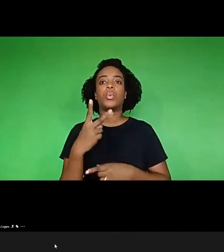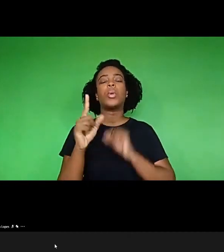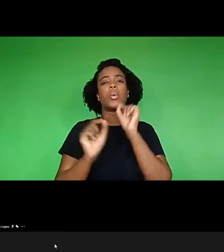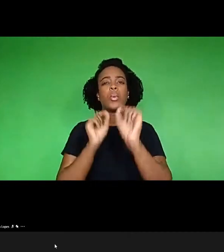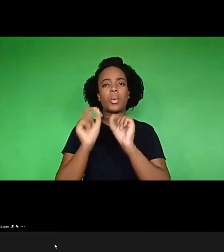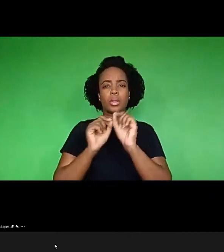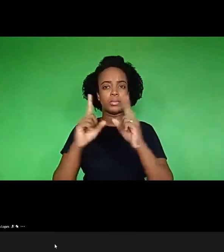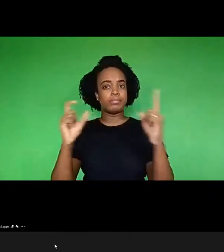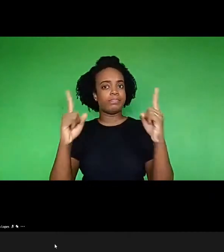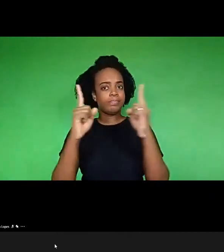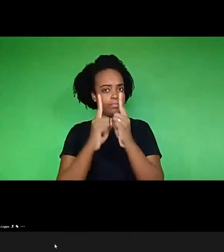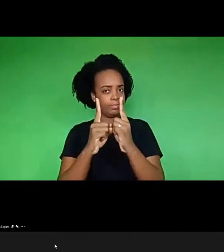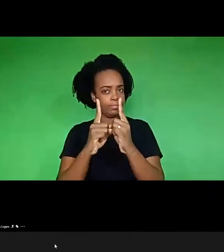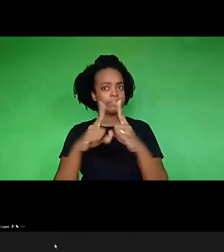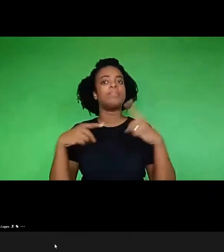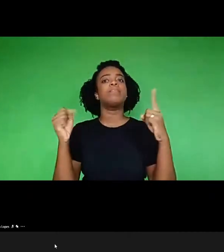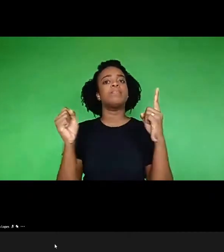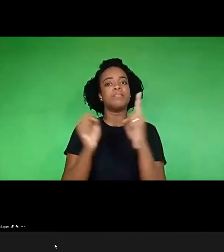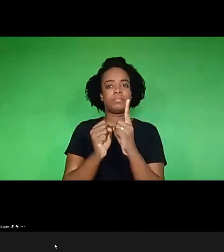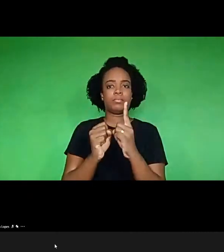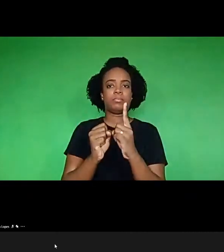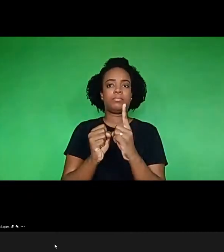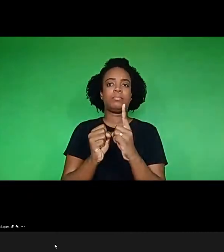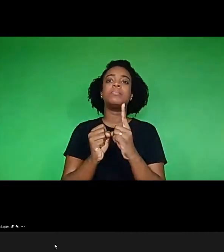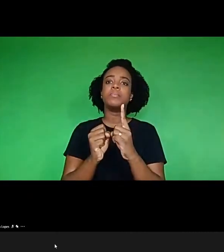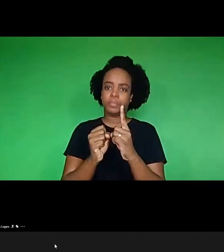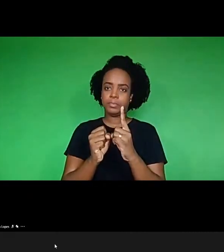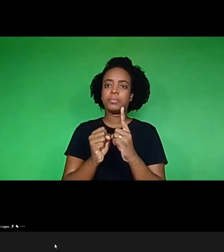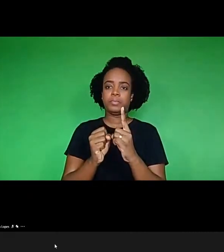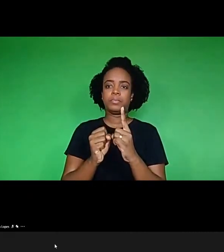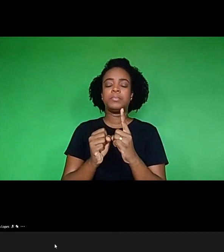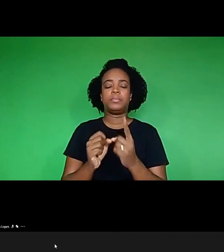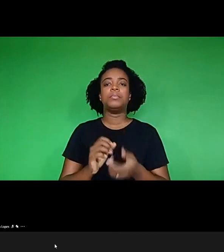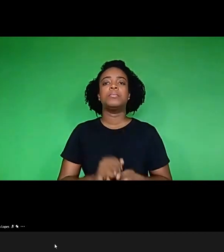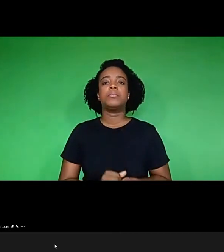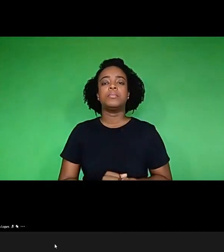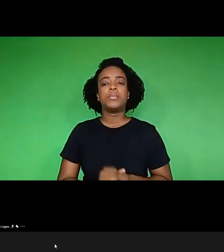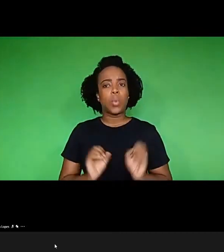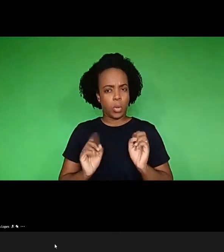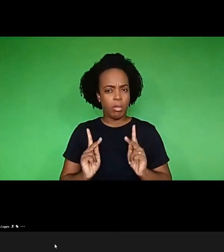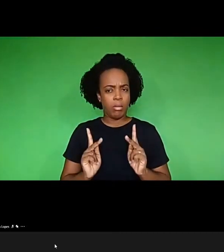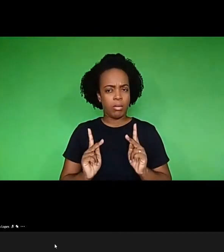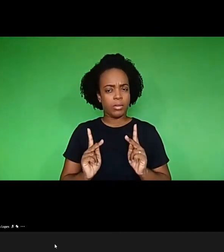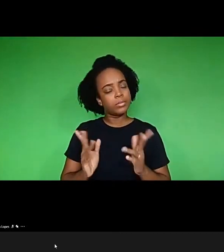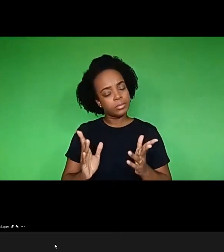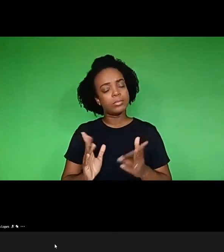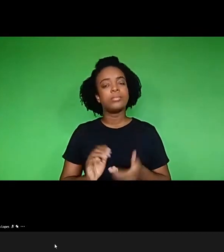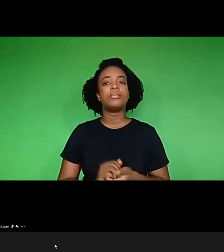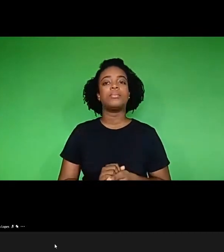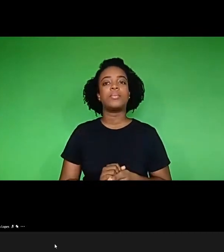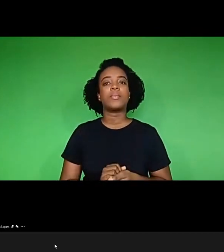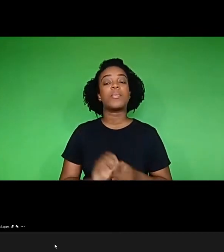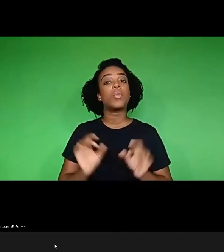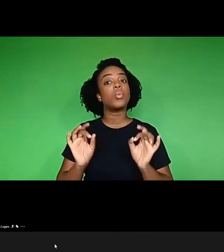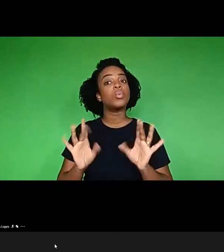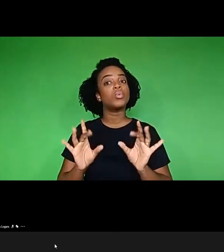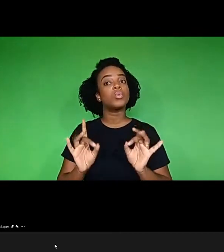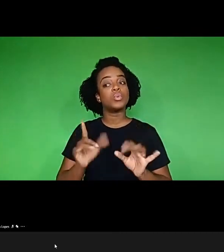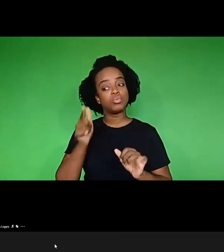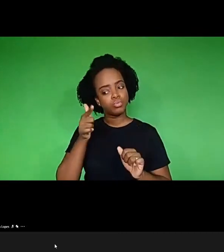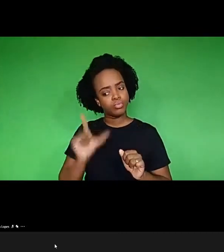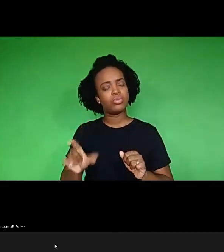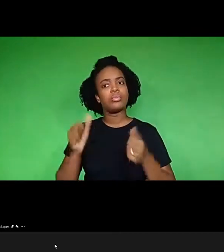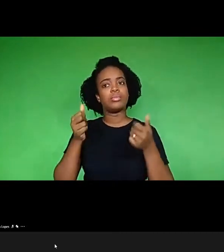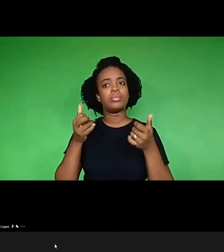atividade assíncronas, tá certo? Vou só reforçar para vocês. Gente, se vocês tiverem alguma